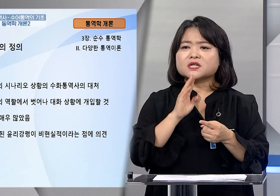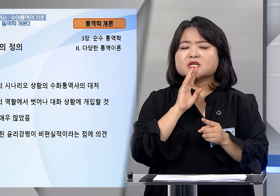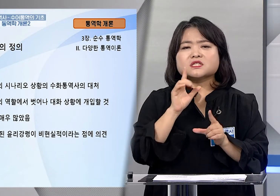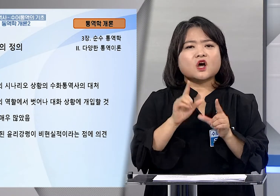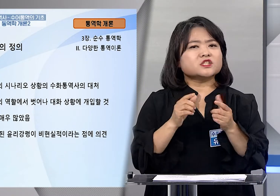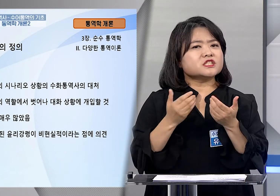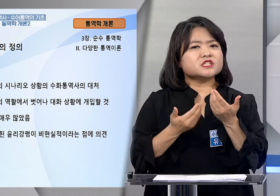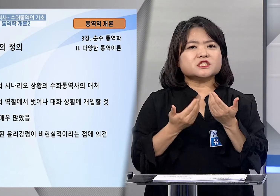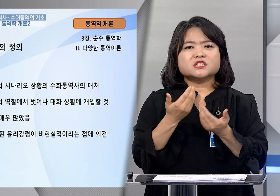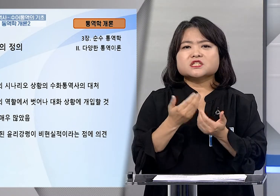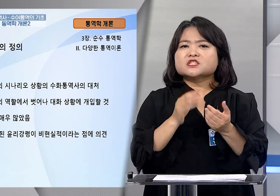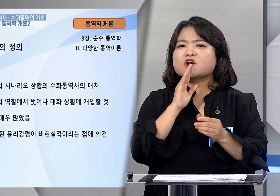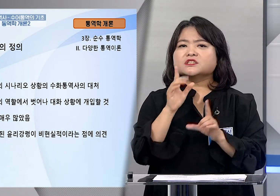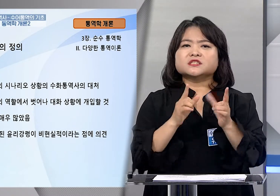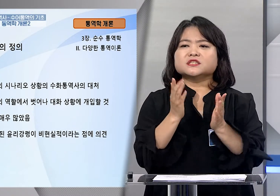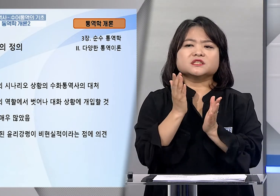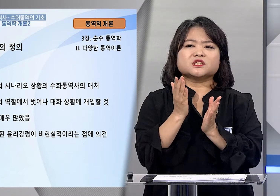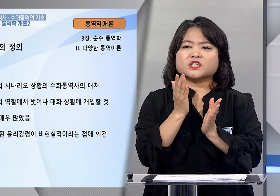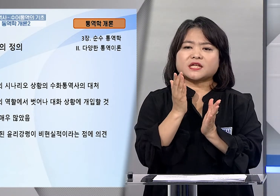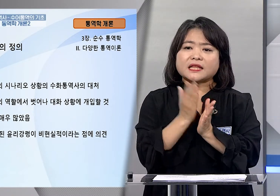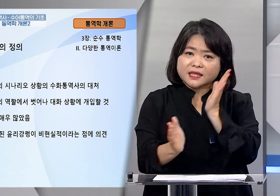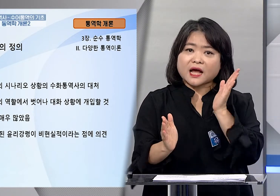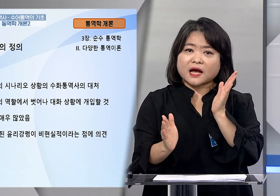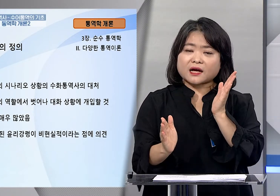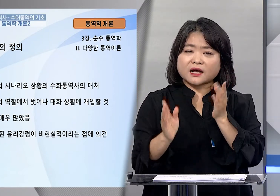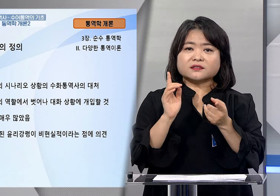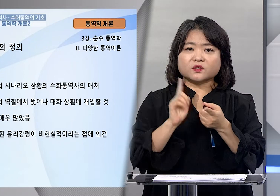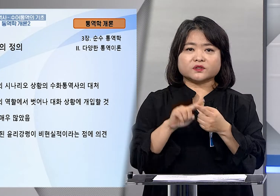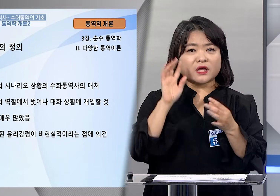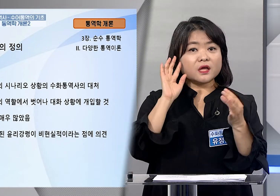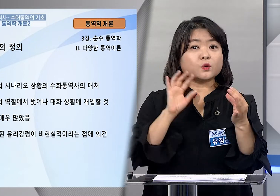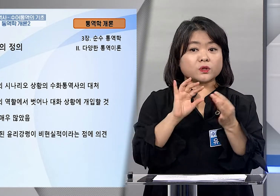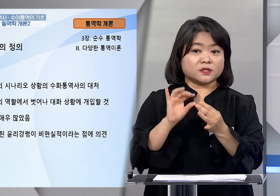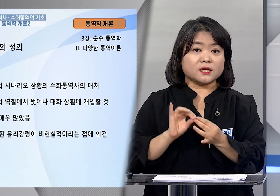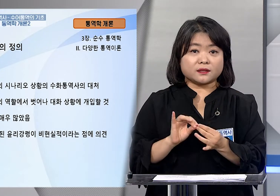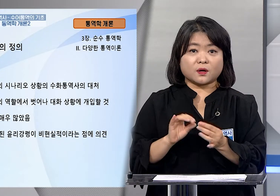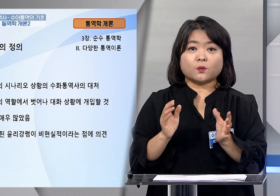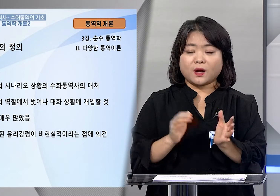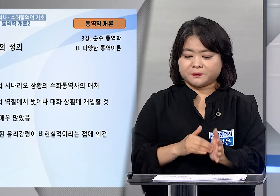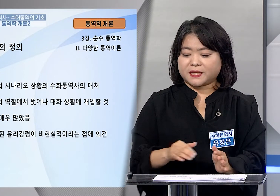현실적이지 않다라는 것에 동의를 했다고 합니다.